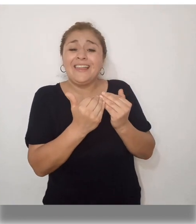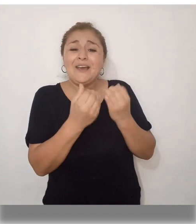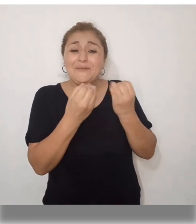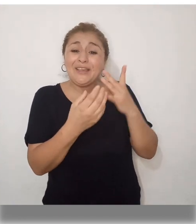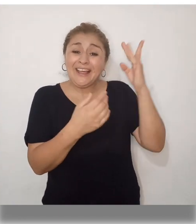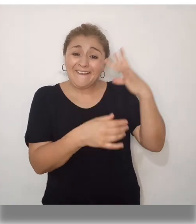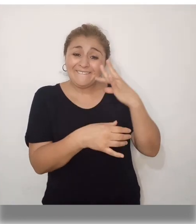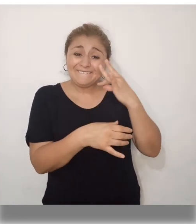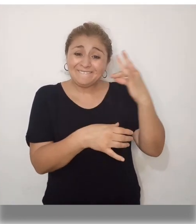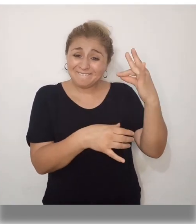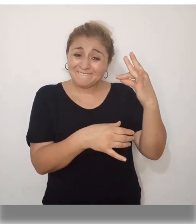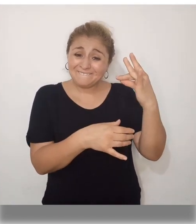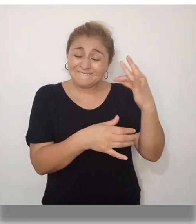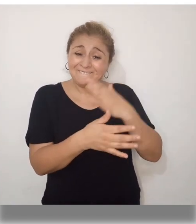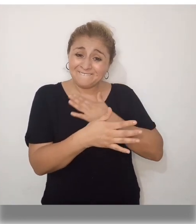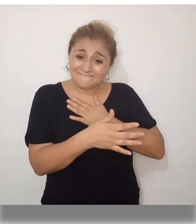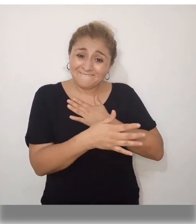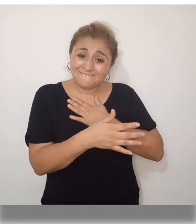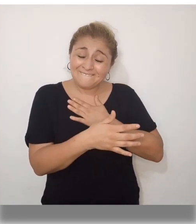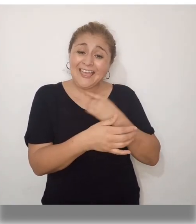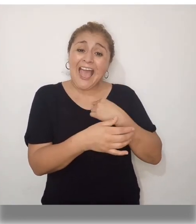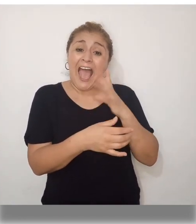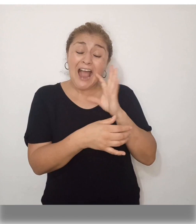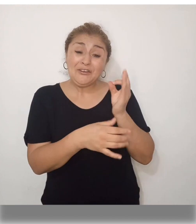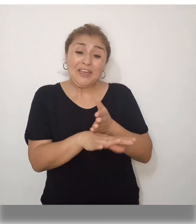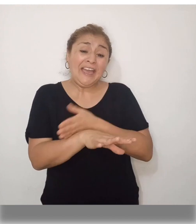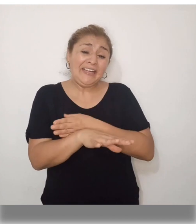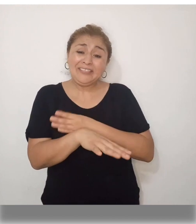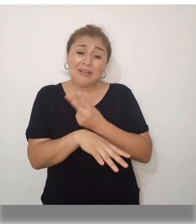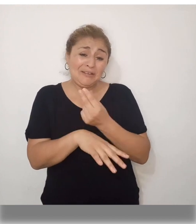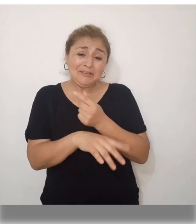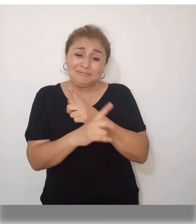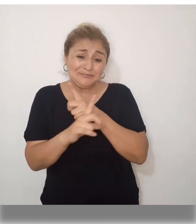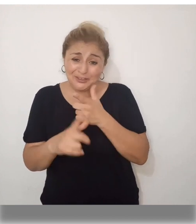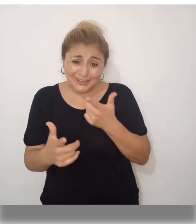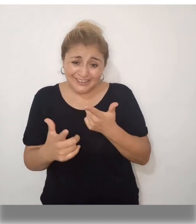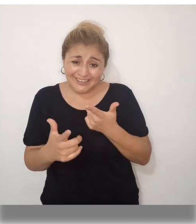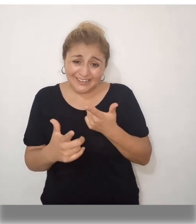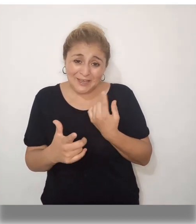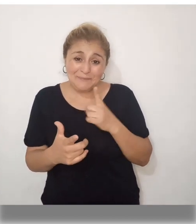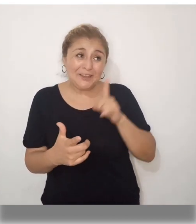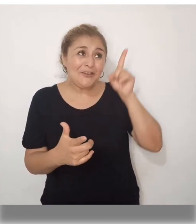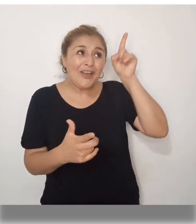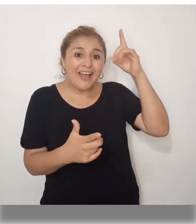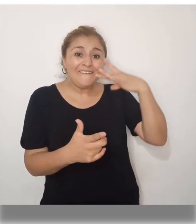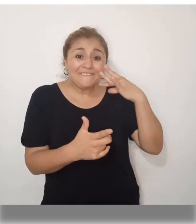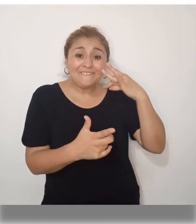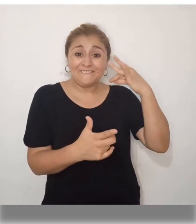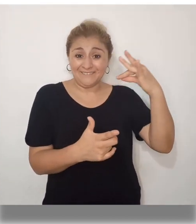elegido aquello vil y menospreciado de este mundo